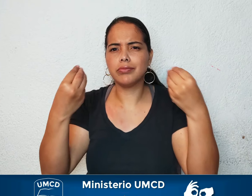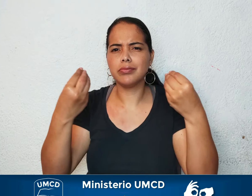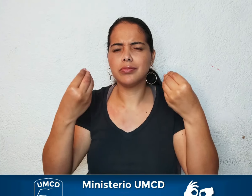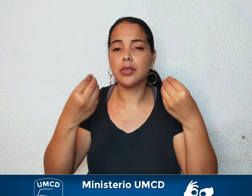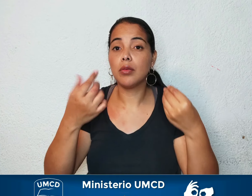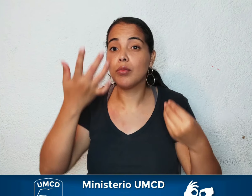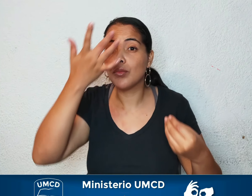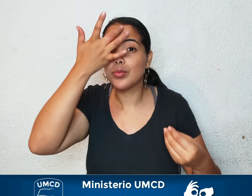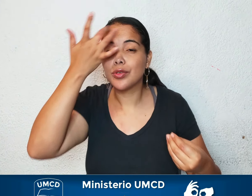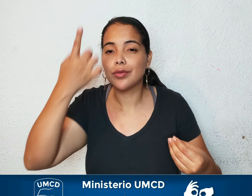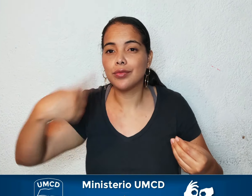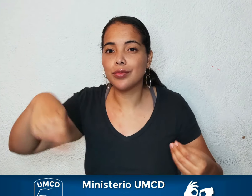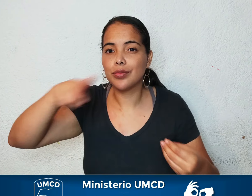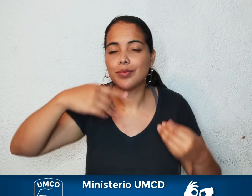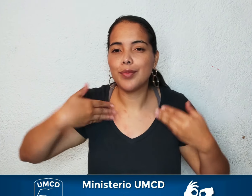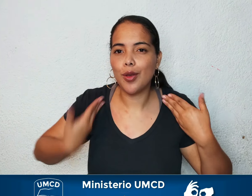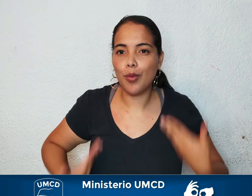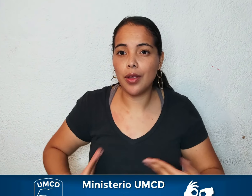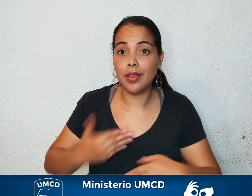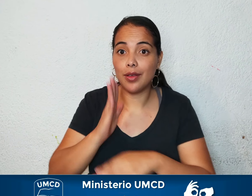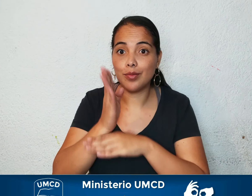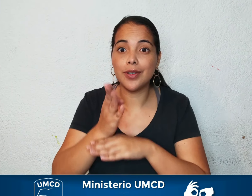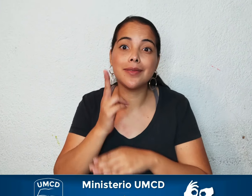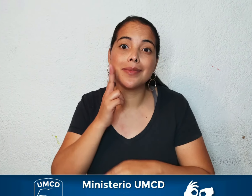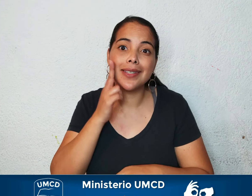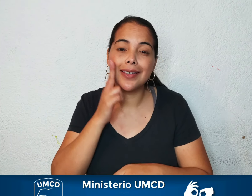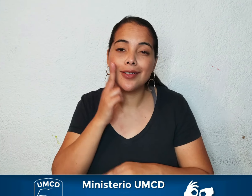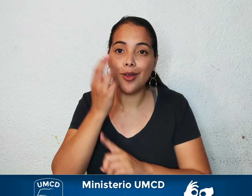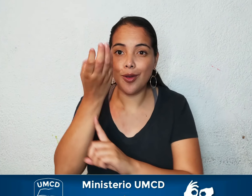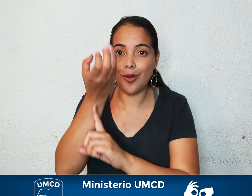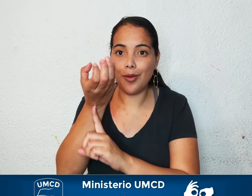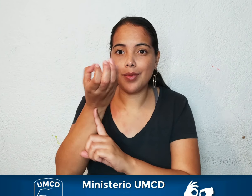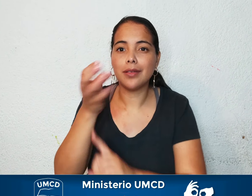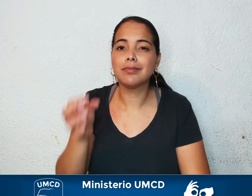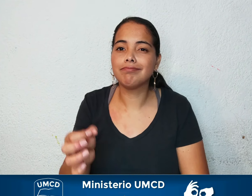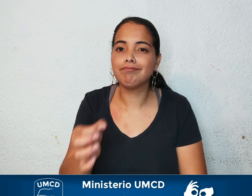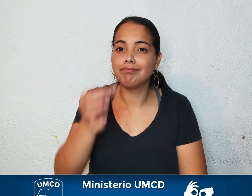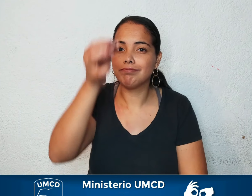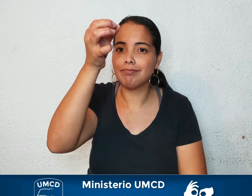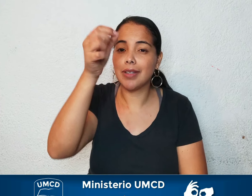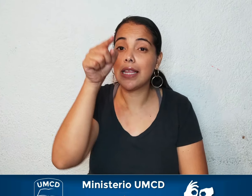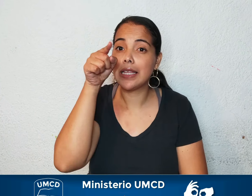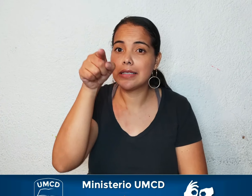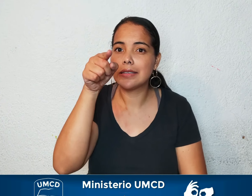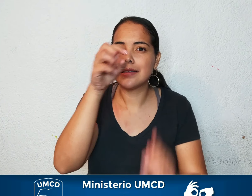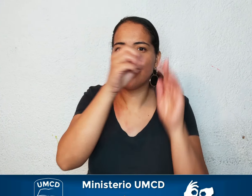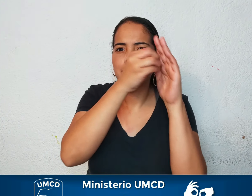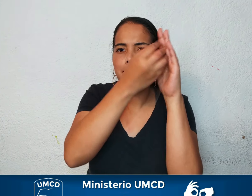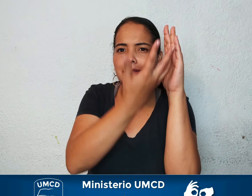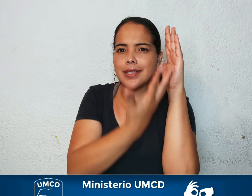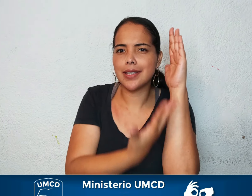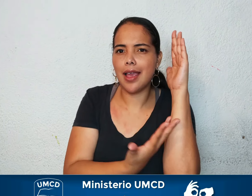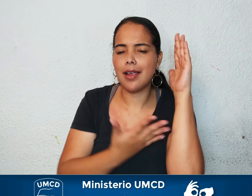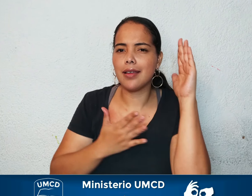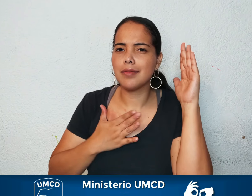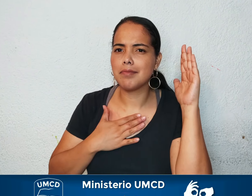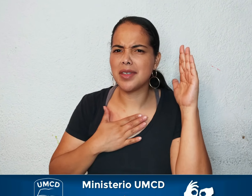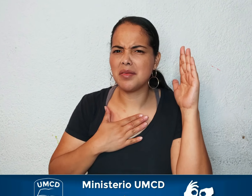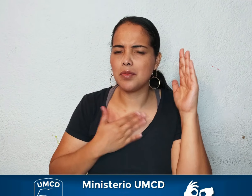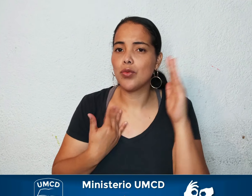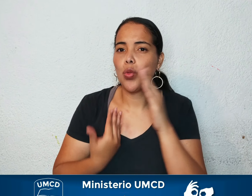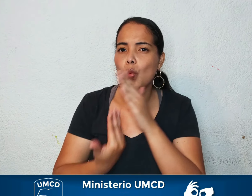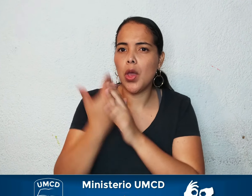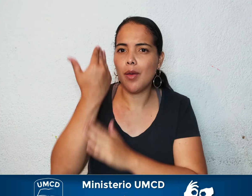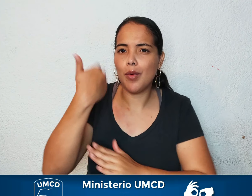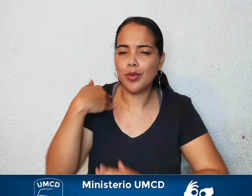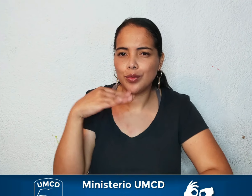por ustedes. Después toma la copa y les dice: esta es la sangre de mi pacto,